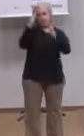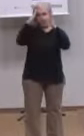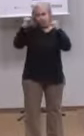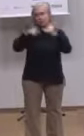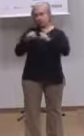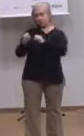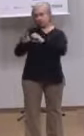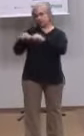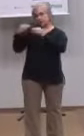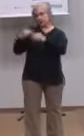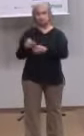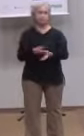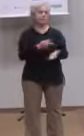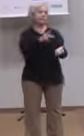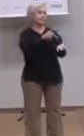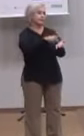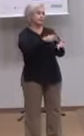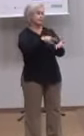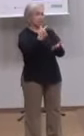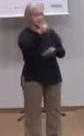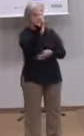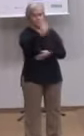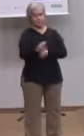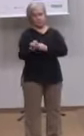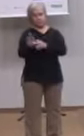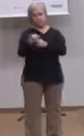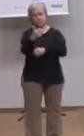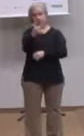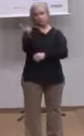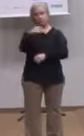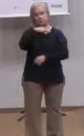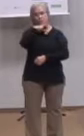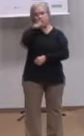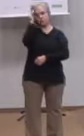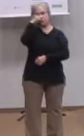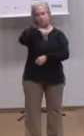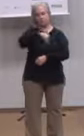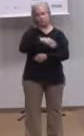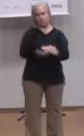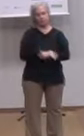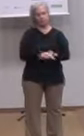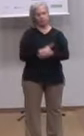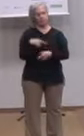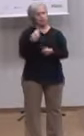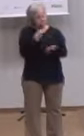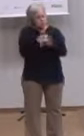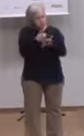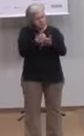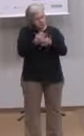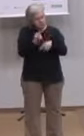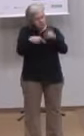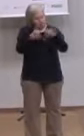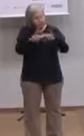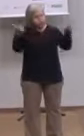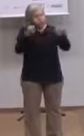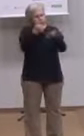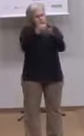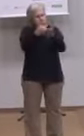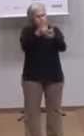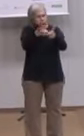baixar a cabeça e falar, ah, é verdade. Mas por que aqui não tem? Por que a gente não replica que